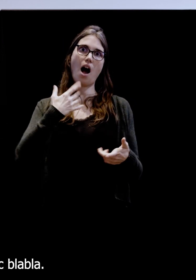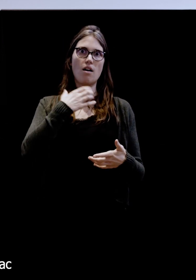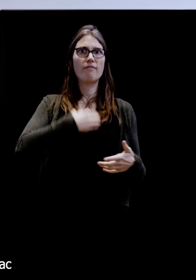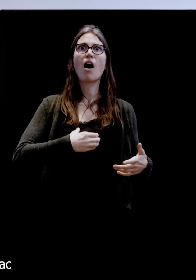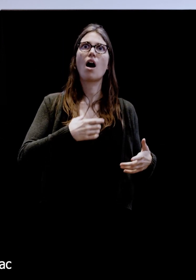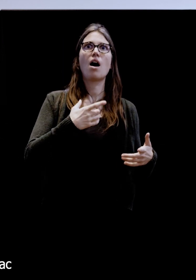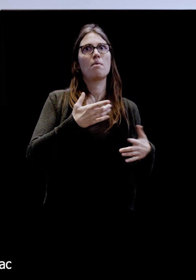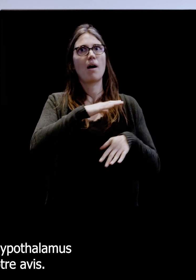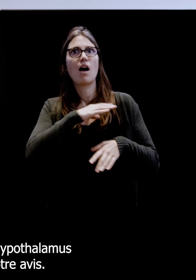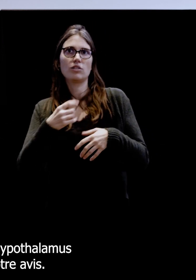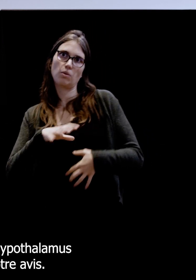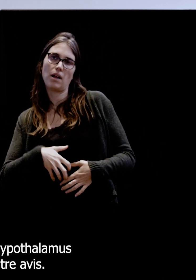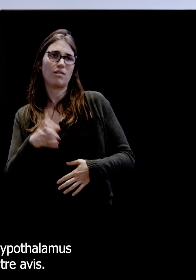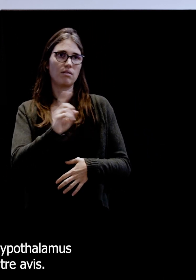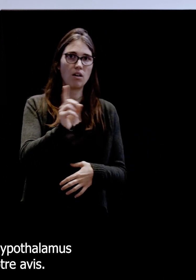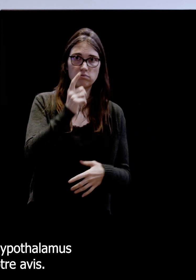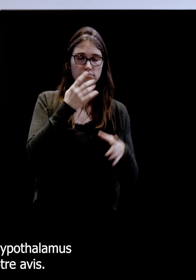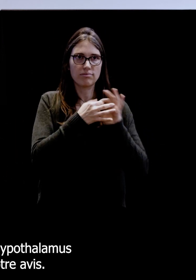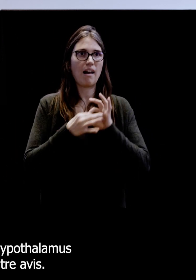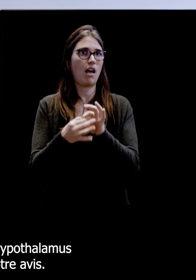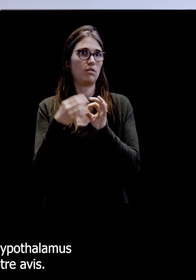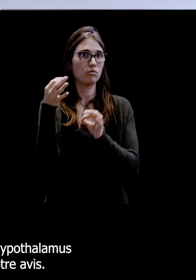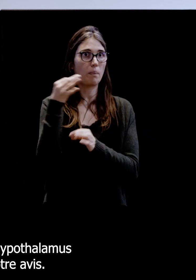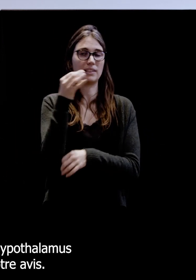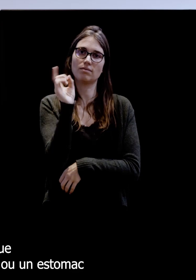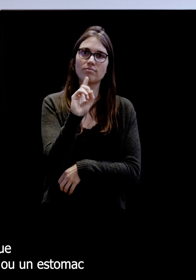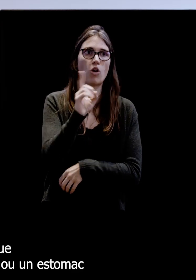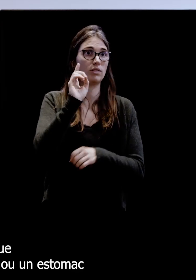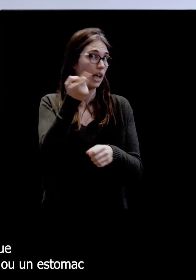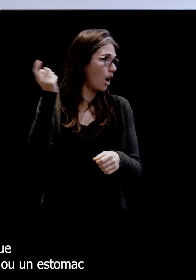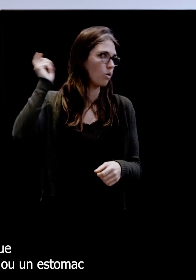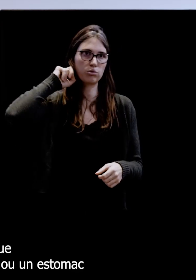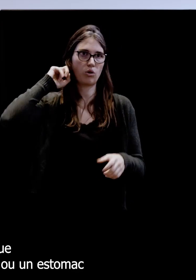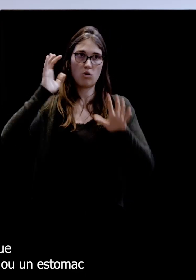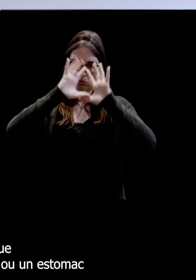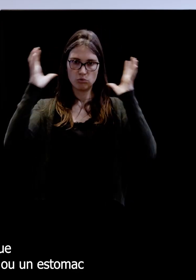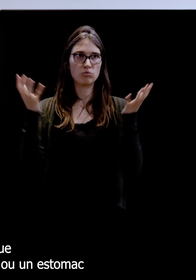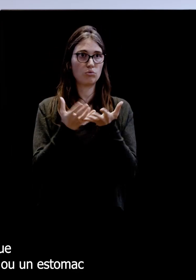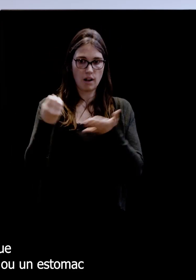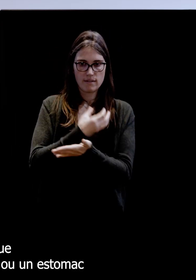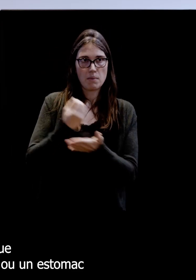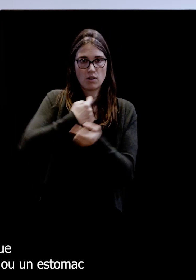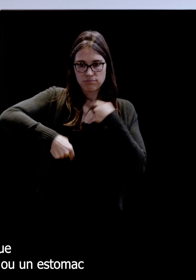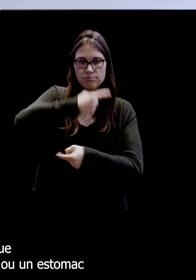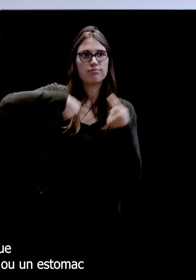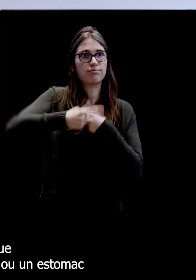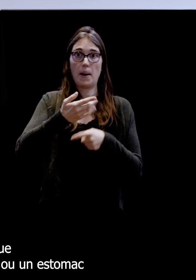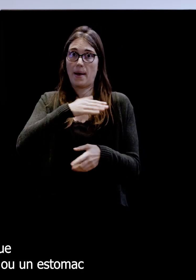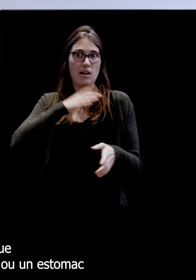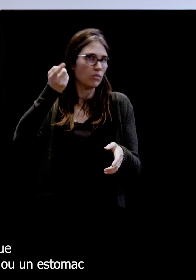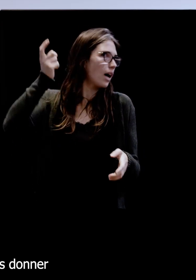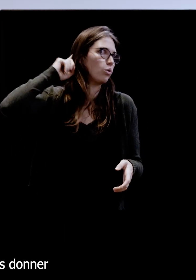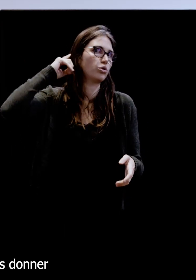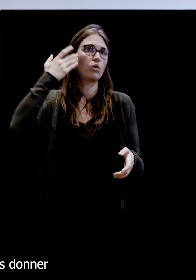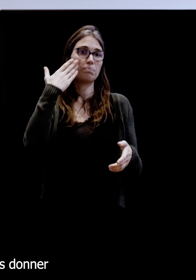estomac, blabla. Non, votre estomac, il parle directement à votre hypothalamus sans vous demander votre avis. Donc c'est clair qu'un estomac qui dysfonctionne ou